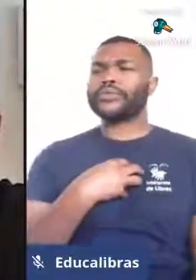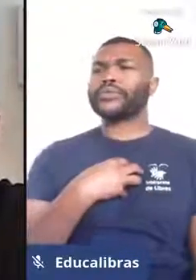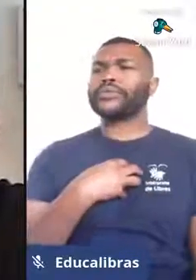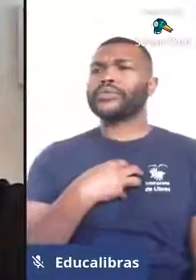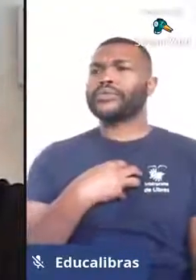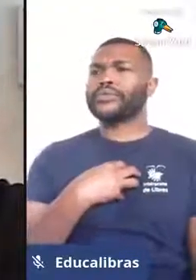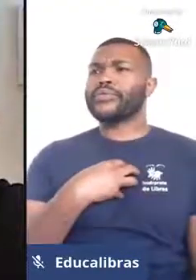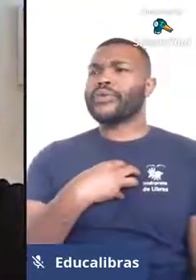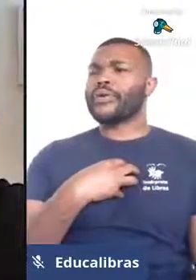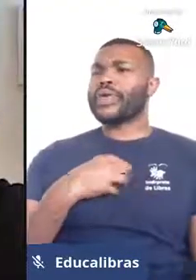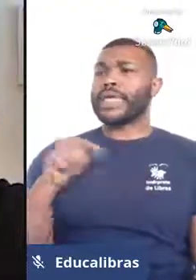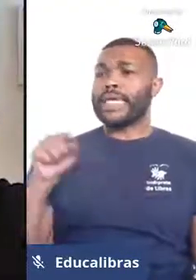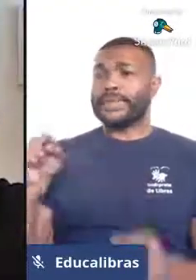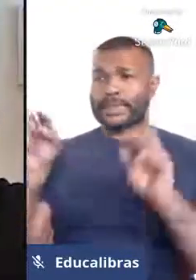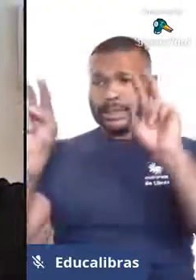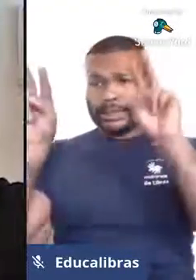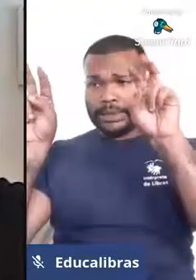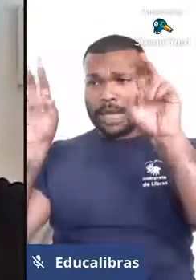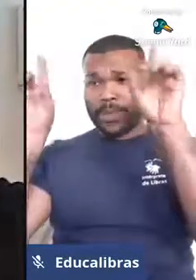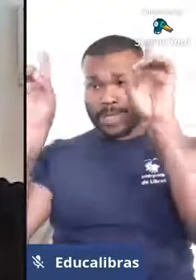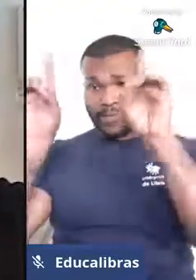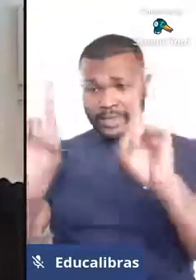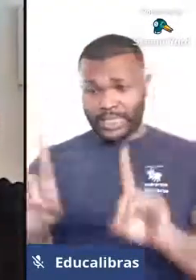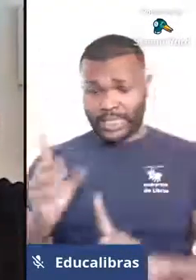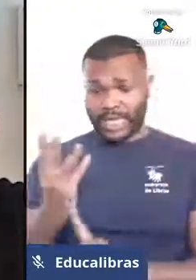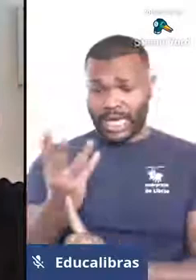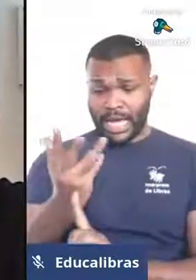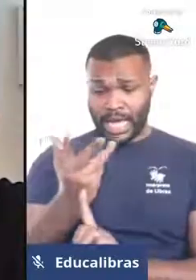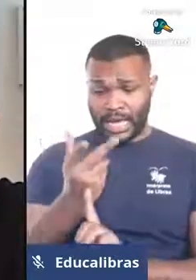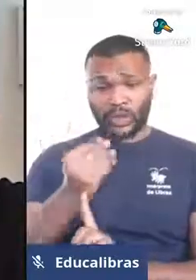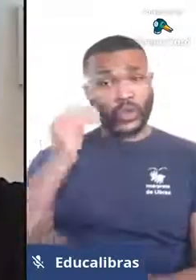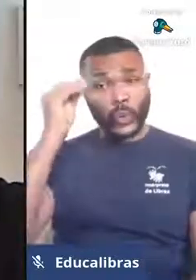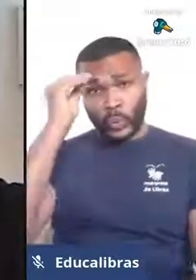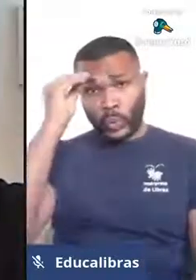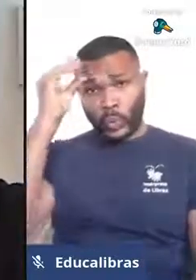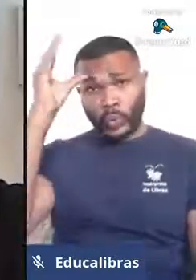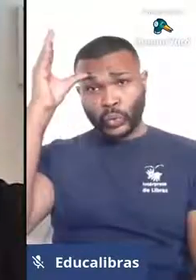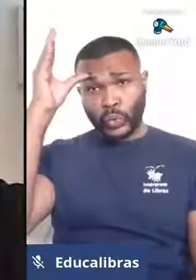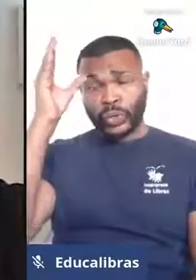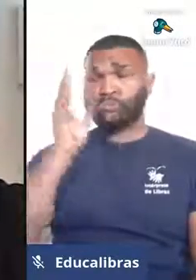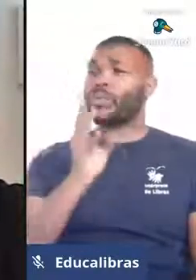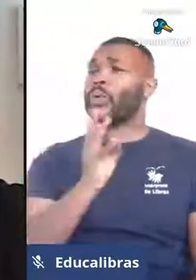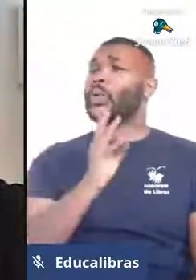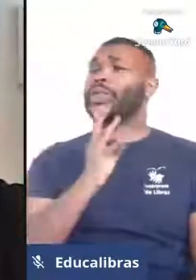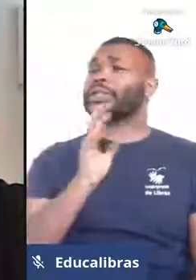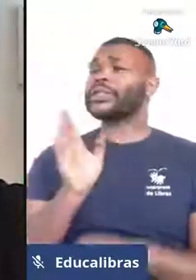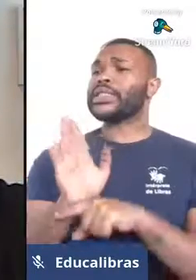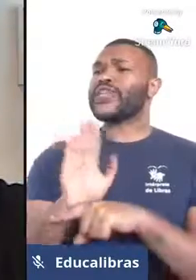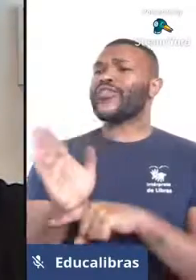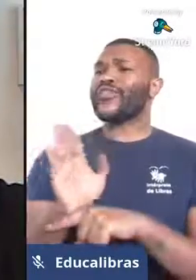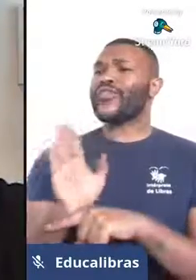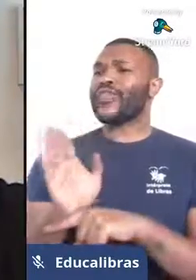da questão da deficiência nas artes e na cultura é aquele filme Yes, We